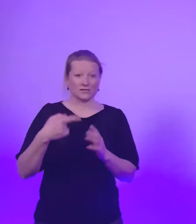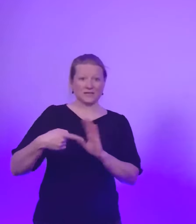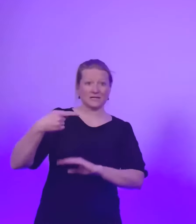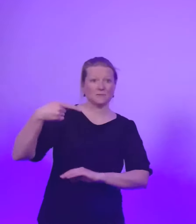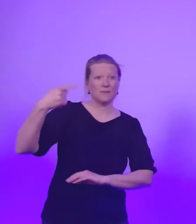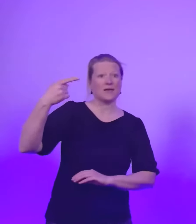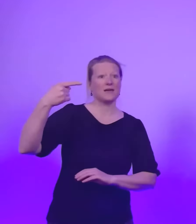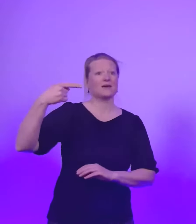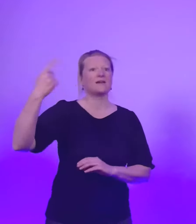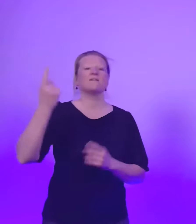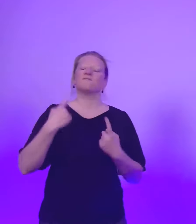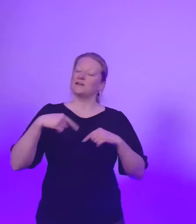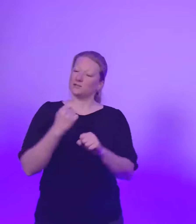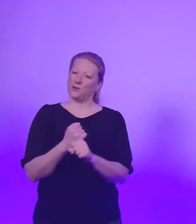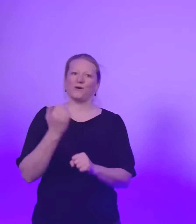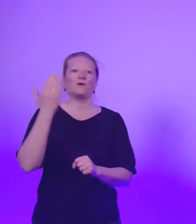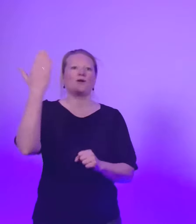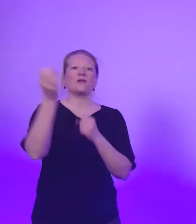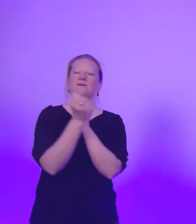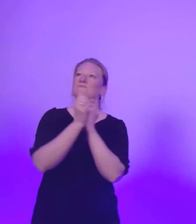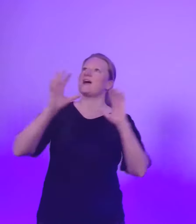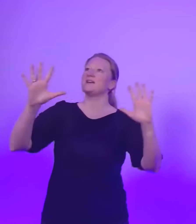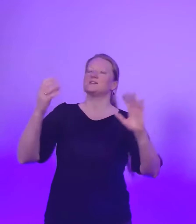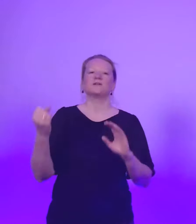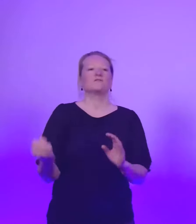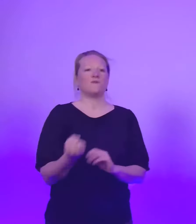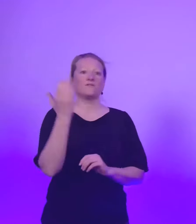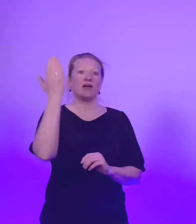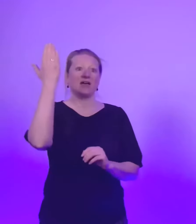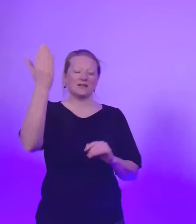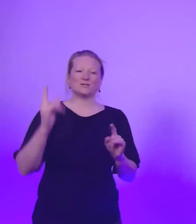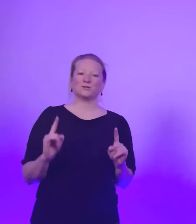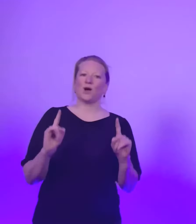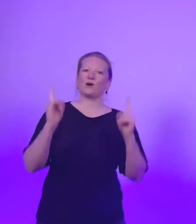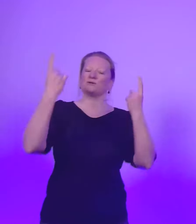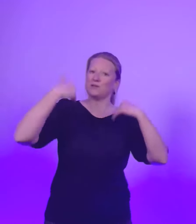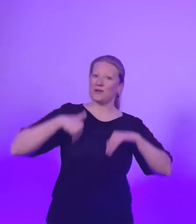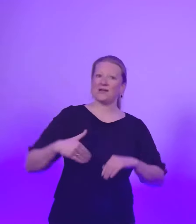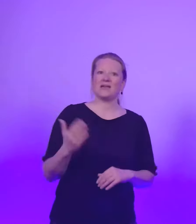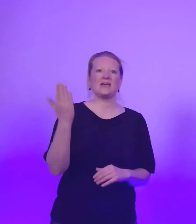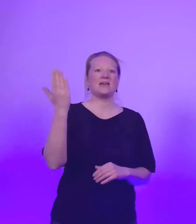dag steeds meer. En wij zullen hem prijzen.